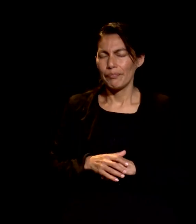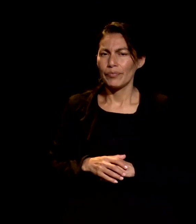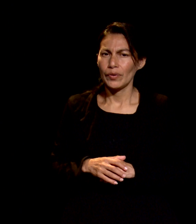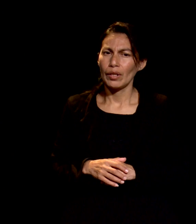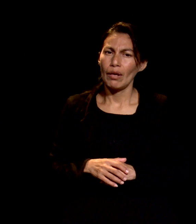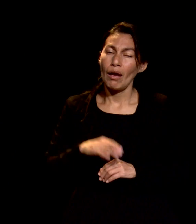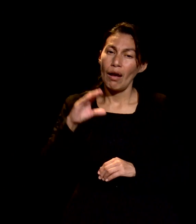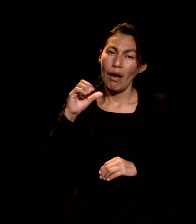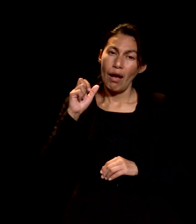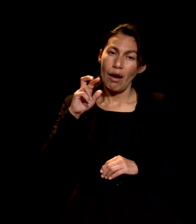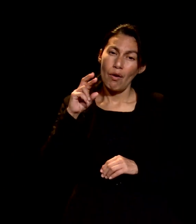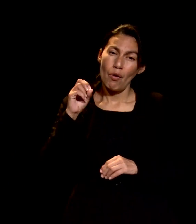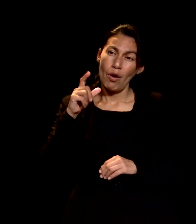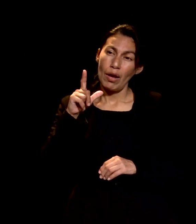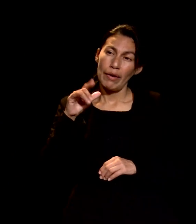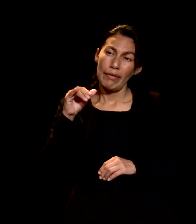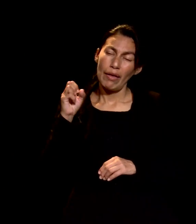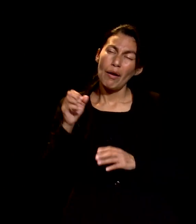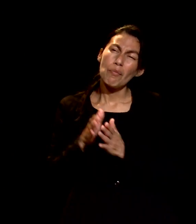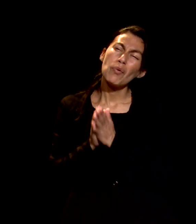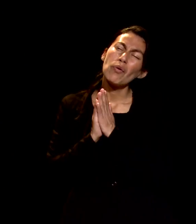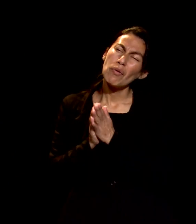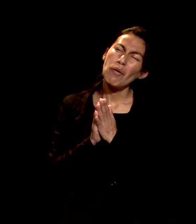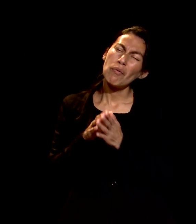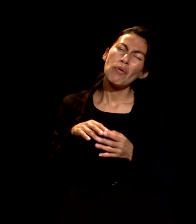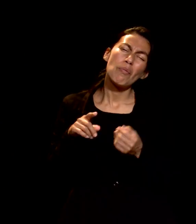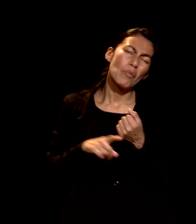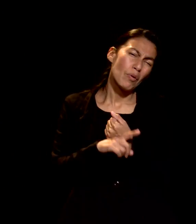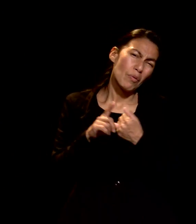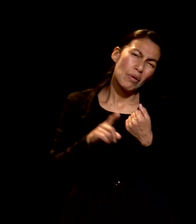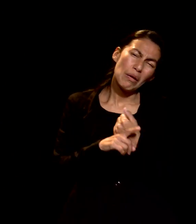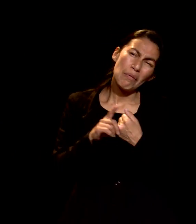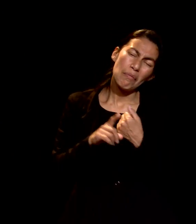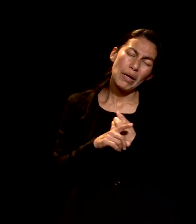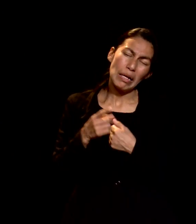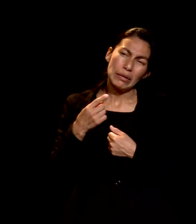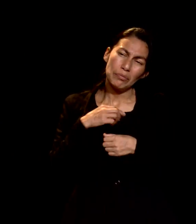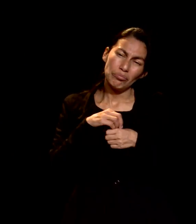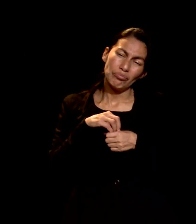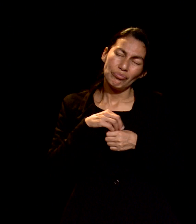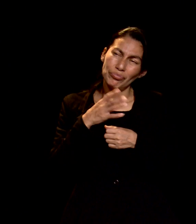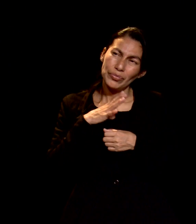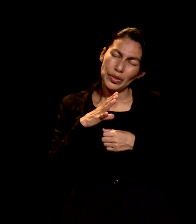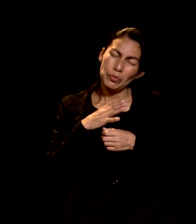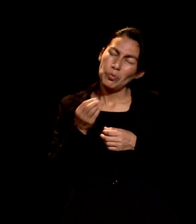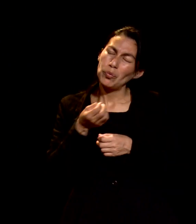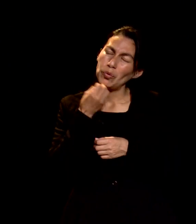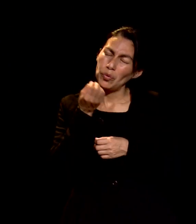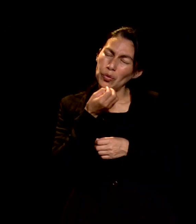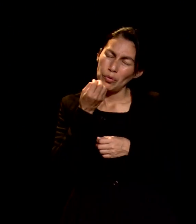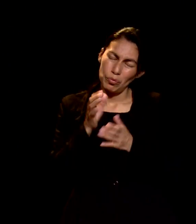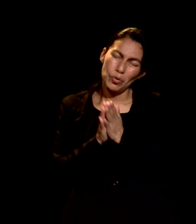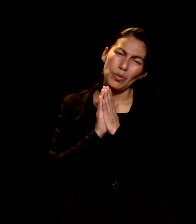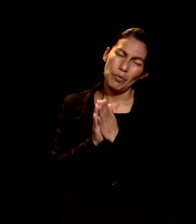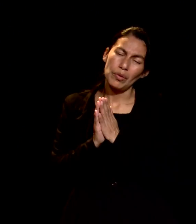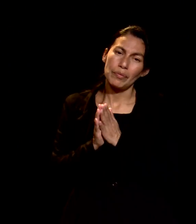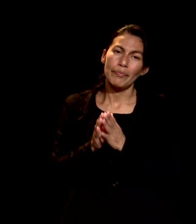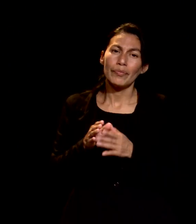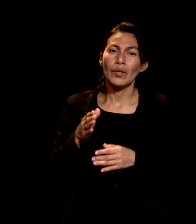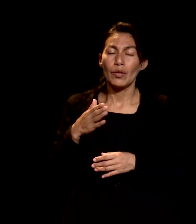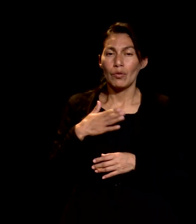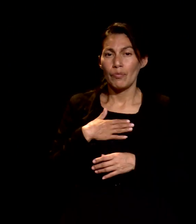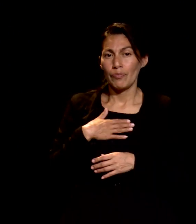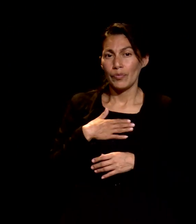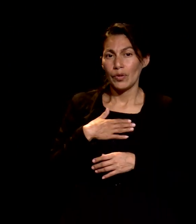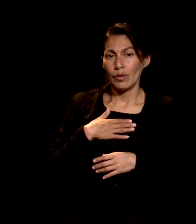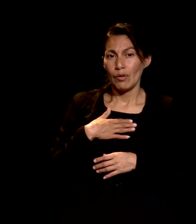situación personal Vamos a seguir orando por ti Carolina Mayola González Pido oración por mi sobrina